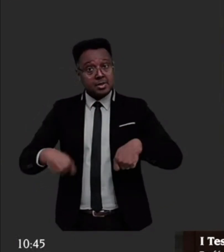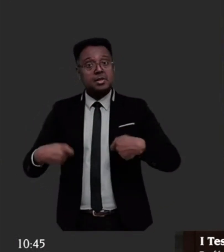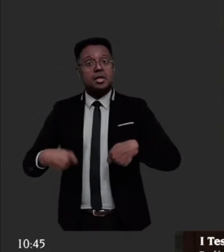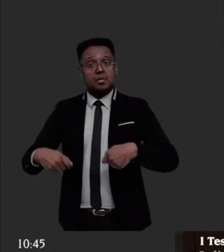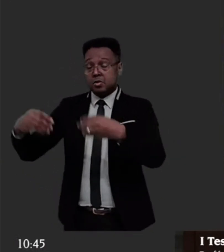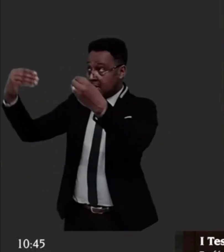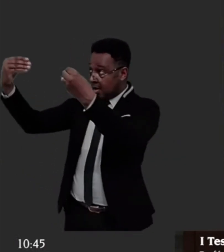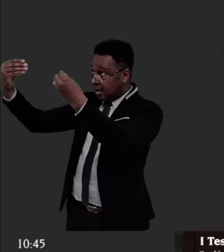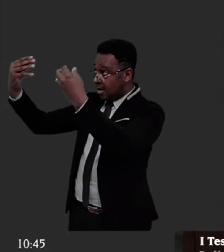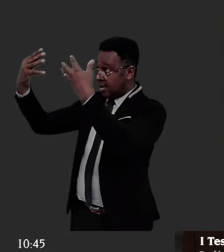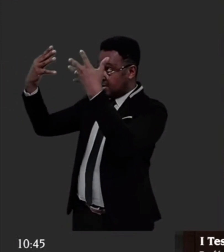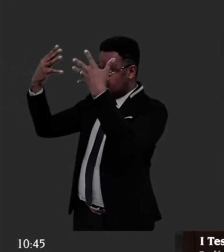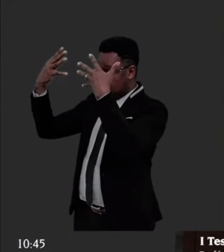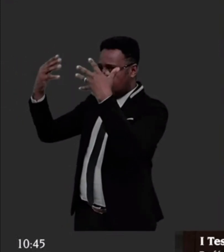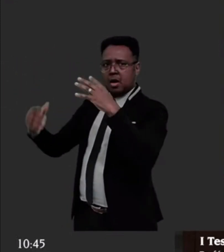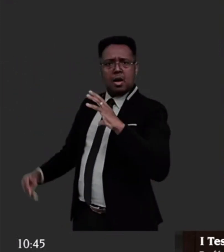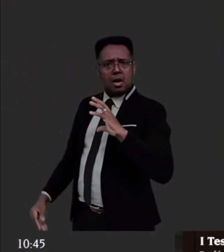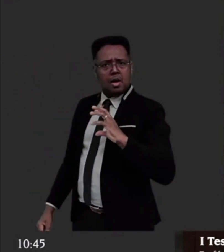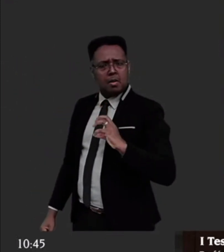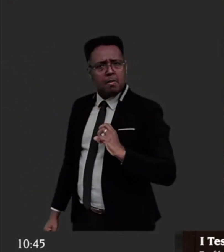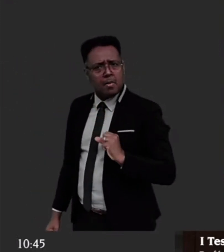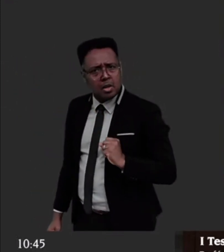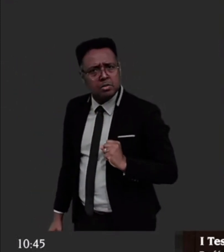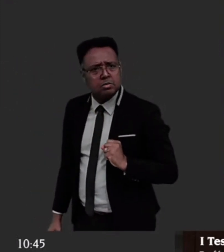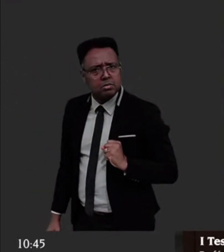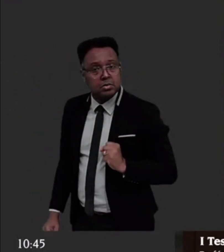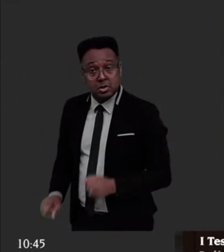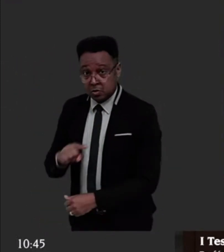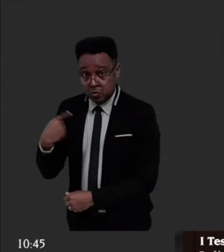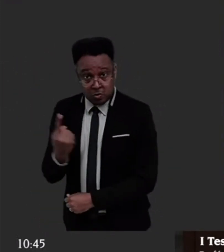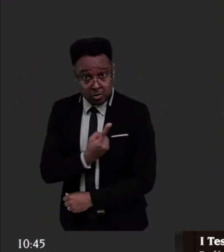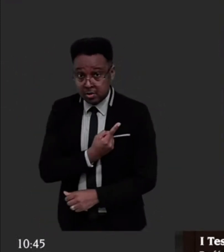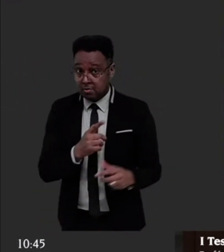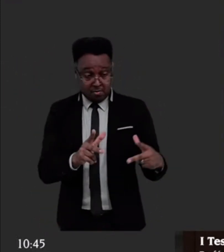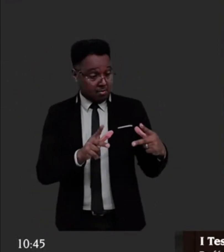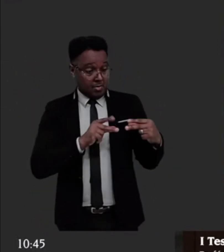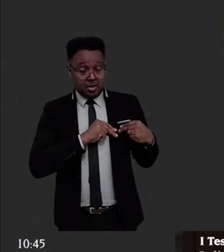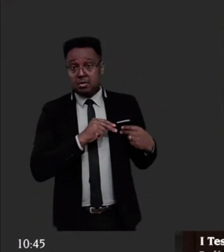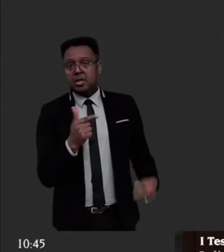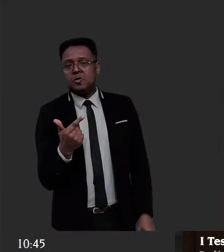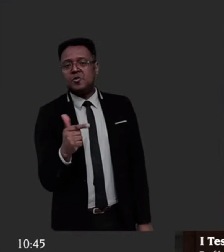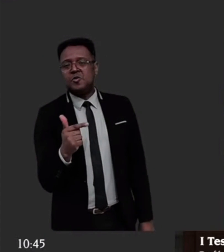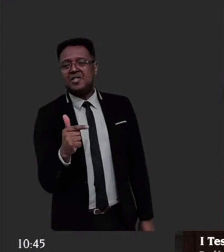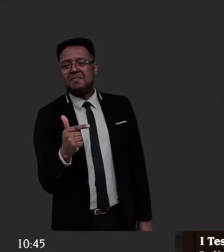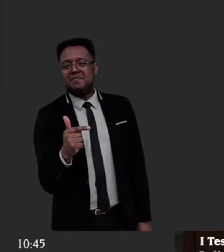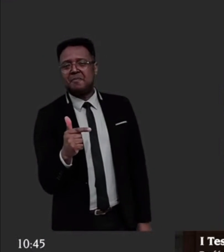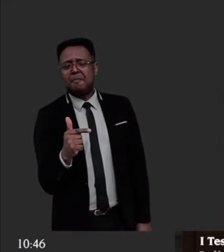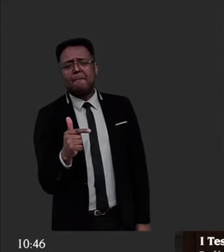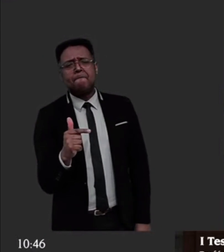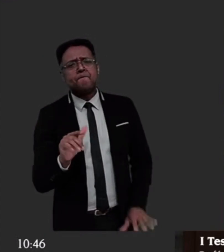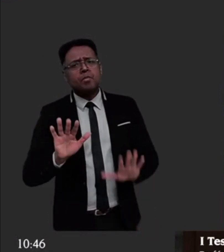que nos foi feita, o favor imerecido que recebemos, mas também não privar ninguém